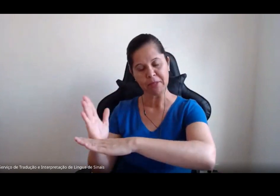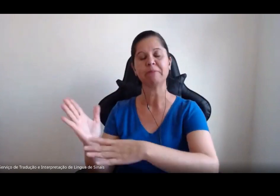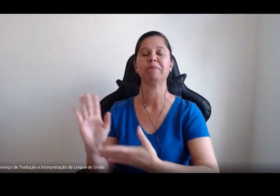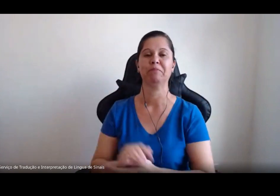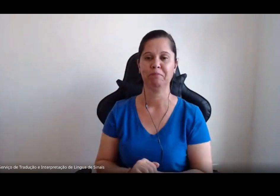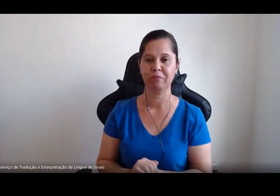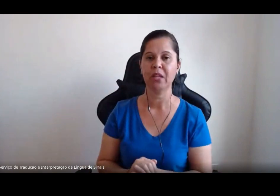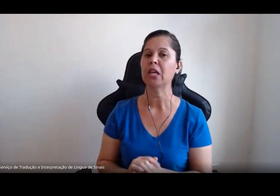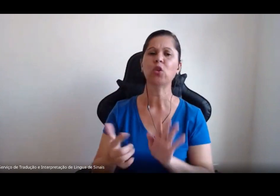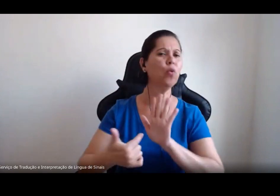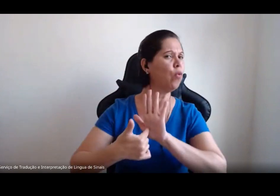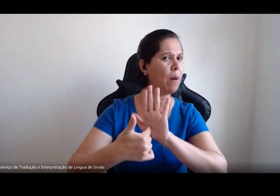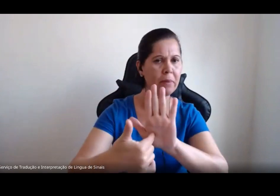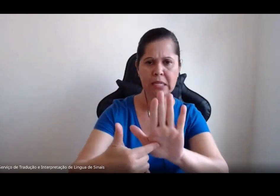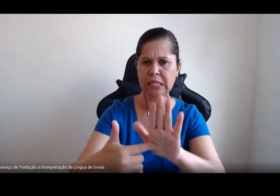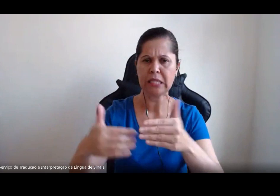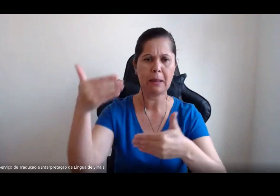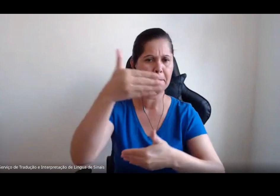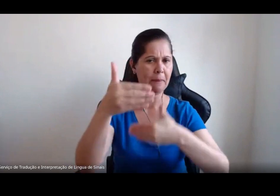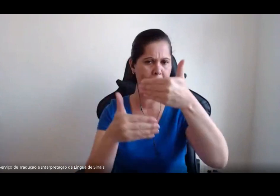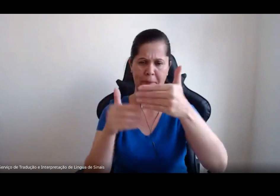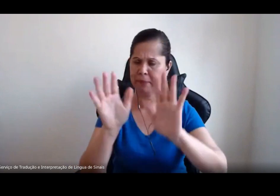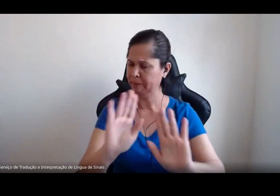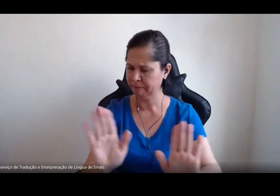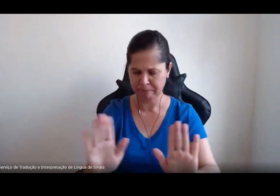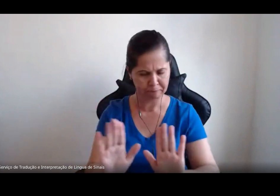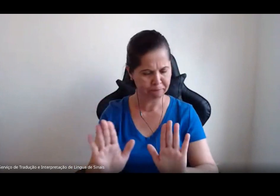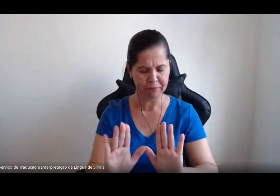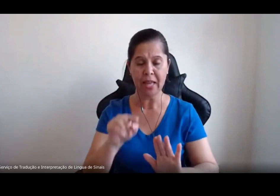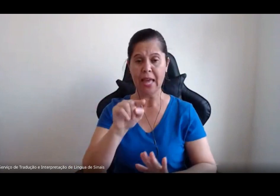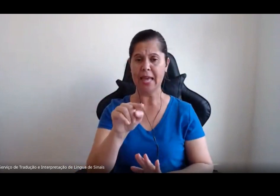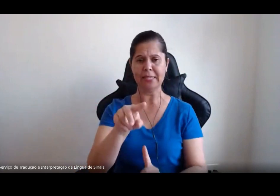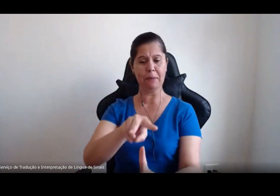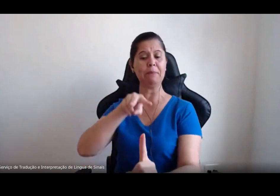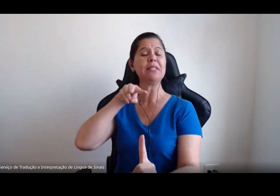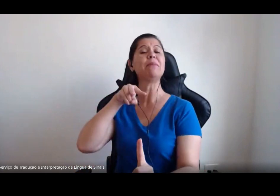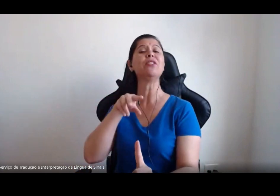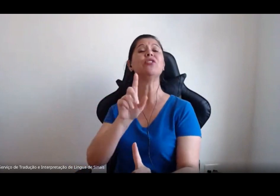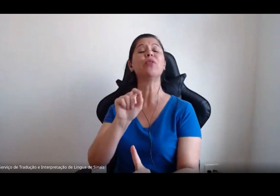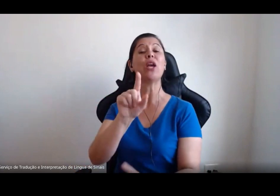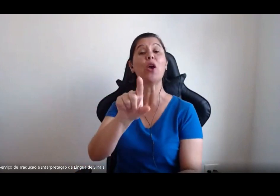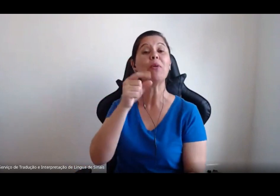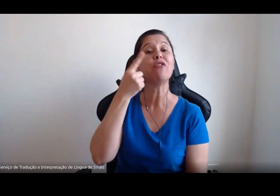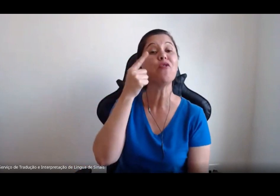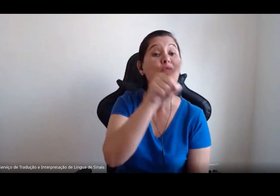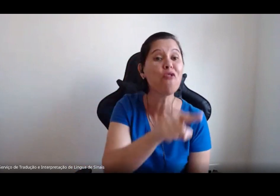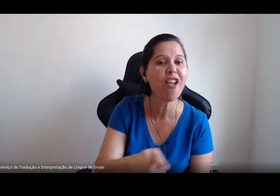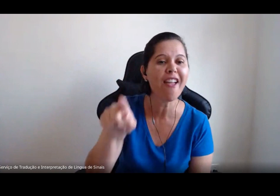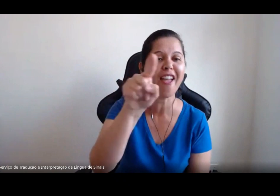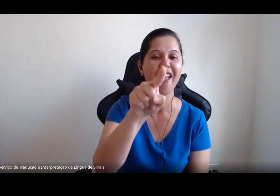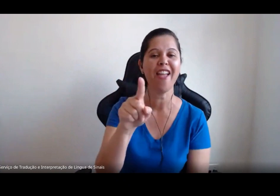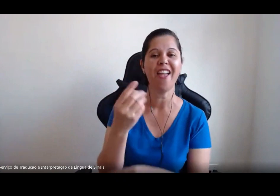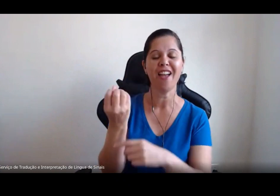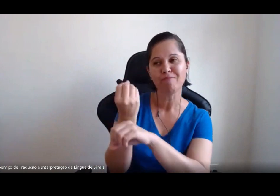missão, tá? Não vou mostrar slides, viu, gente? Eu tenho preferido, nessa perspectiva humanista, ver a carinha